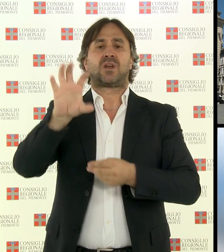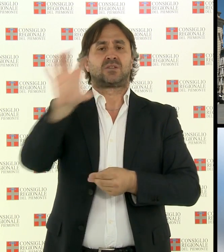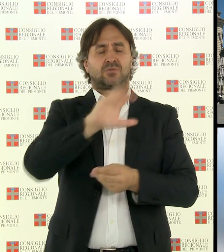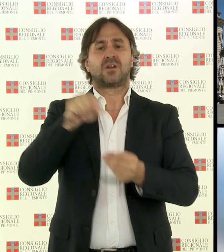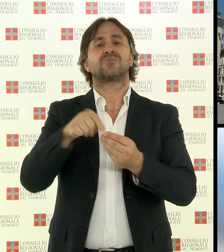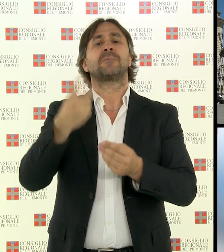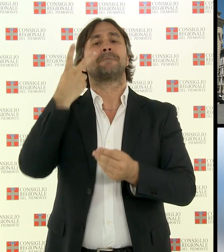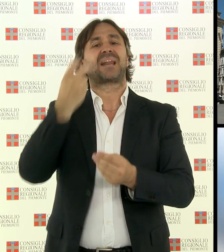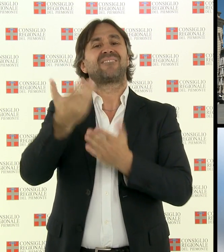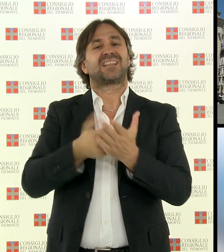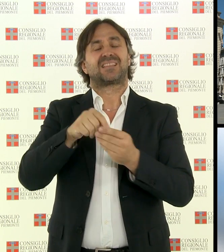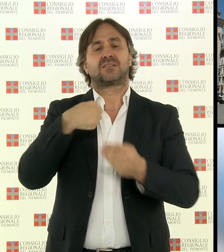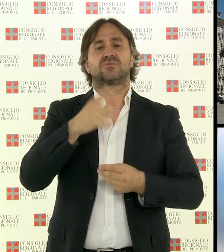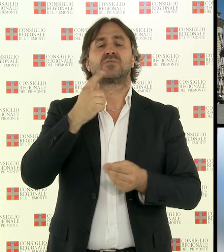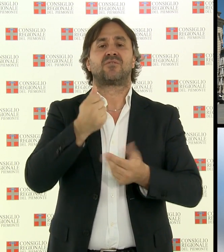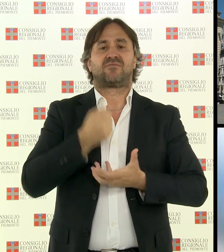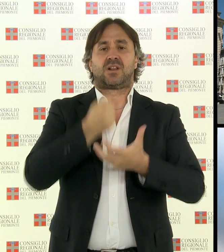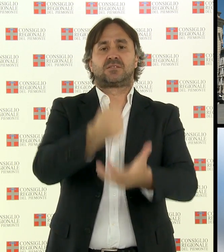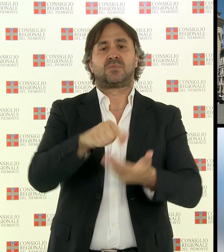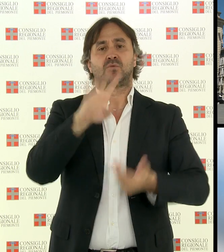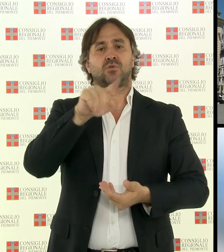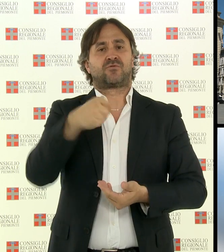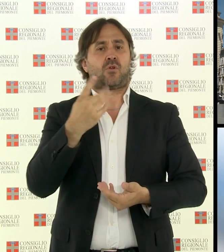un finanziamento di 4,4 milioni di euro.